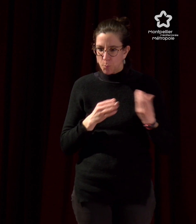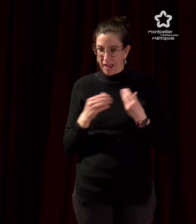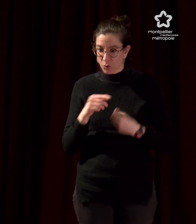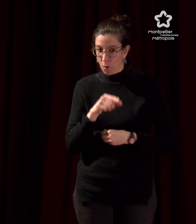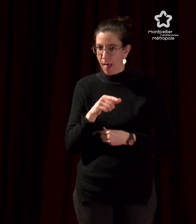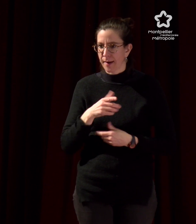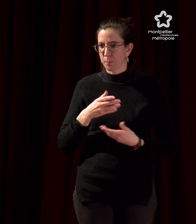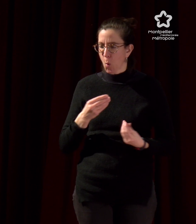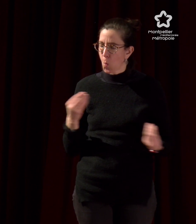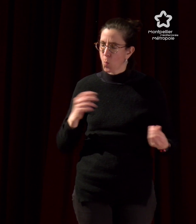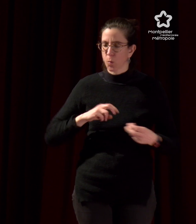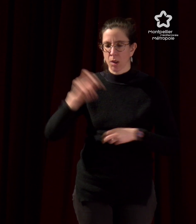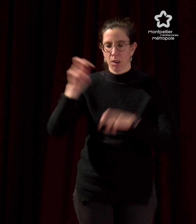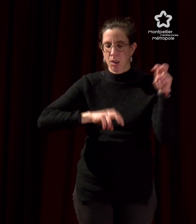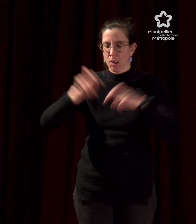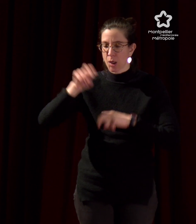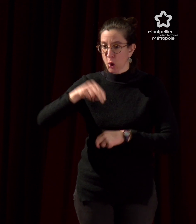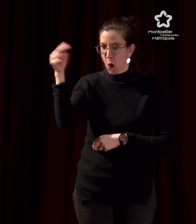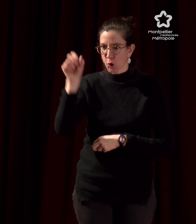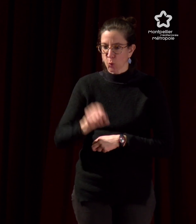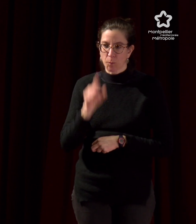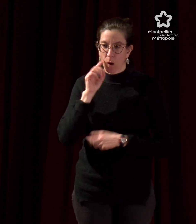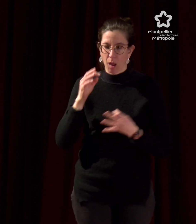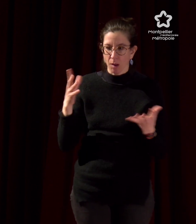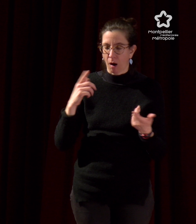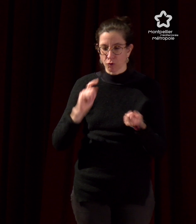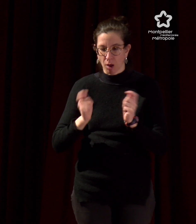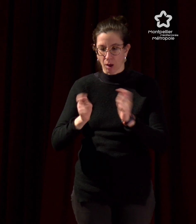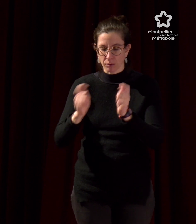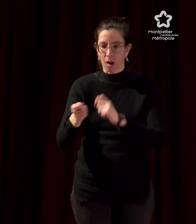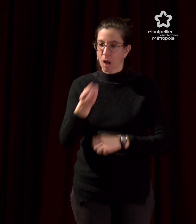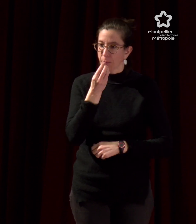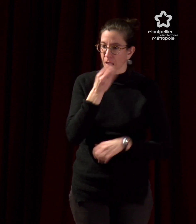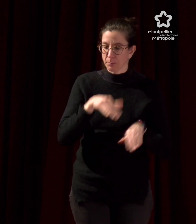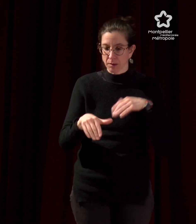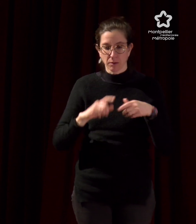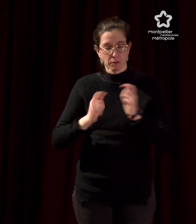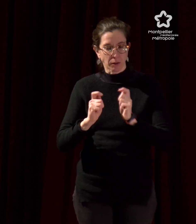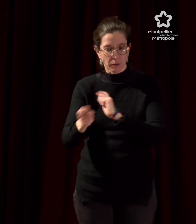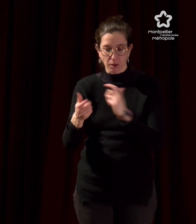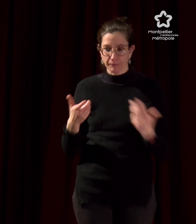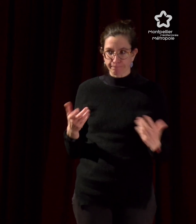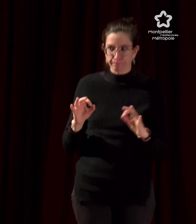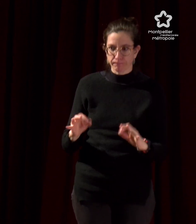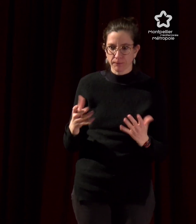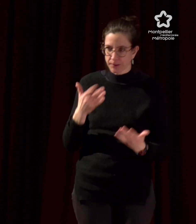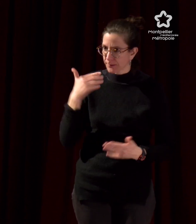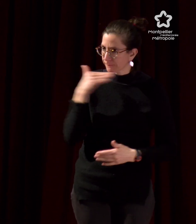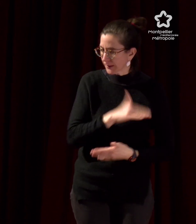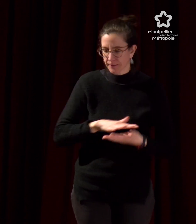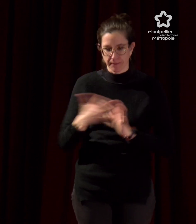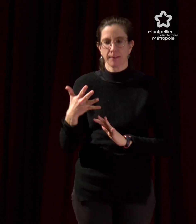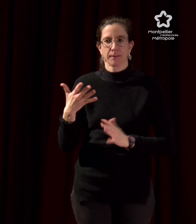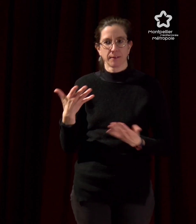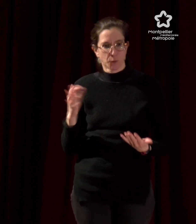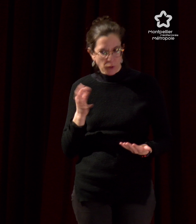dont des technologies inappropriées, des régimes alimentaires qui changent, des altitudes qui changent. Et tout ça s'est fait apparemment très très vite. Alors est-ce qu'on en est